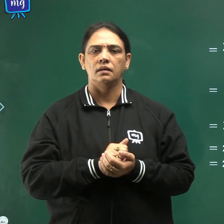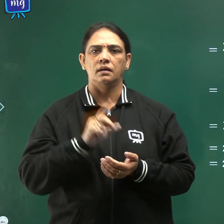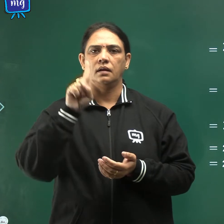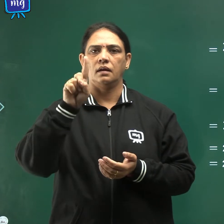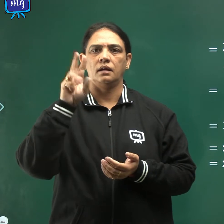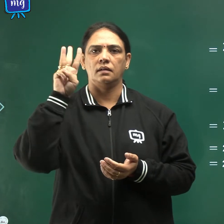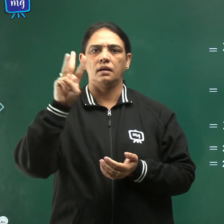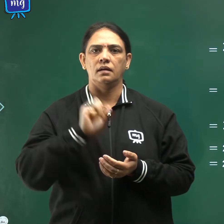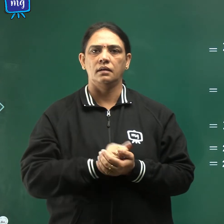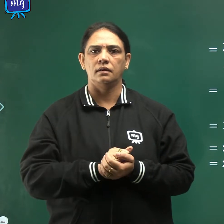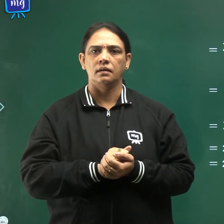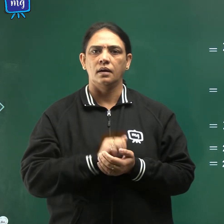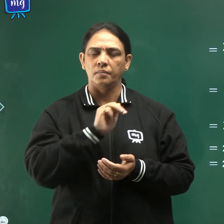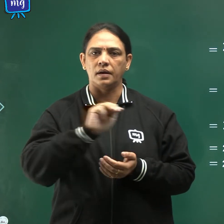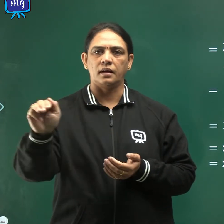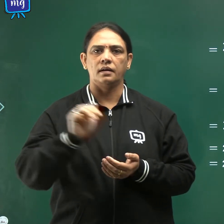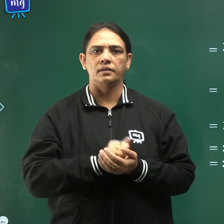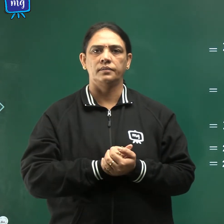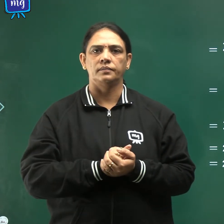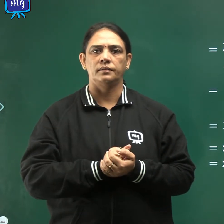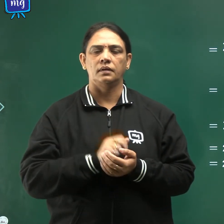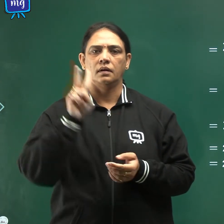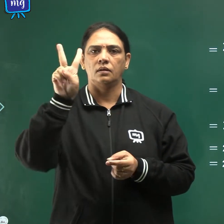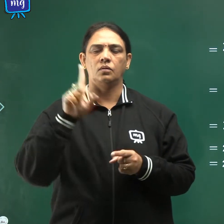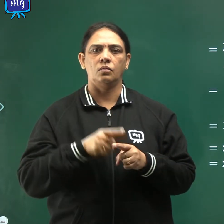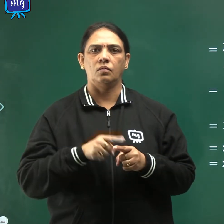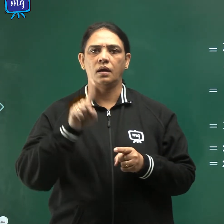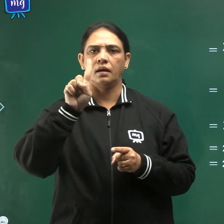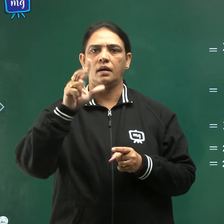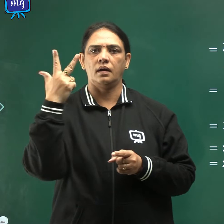13 बटा 2 गुणा 18